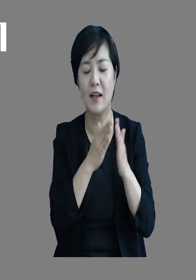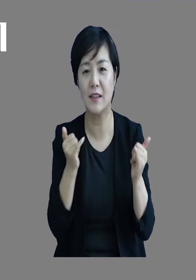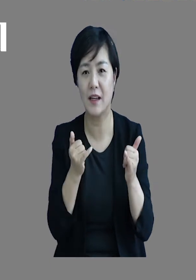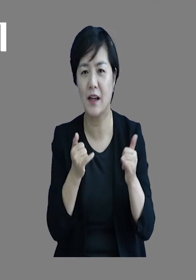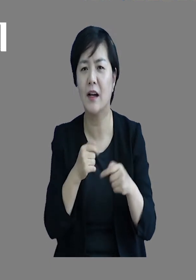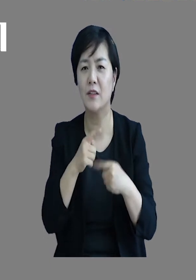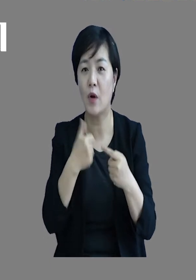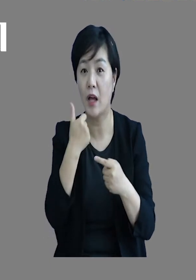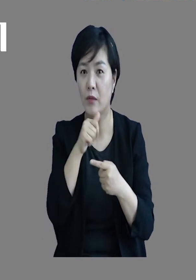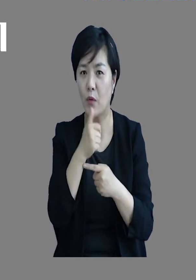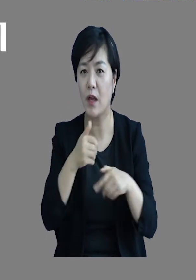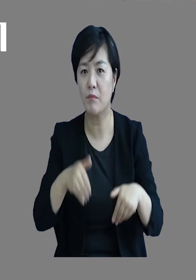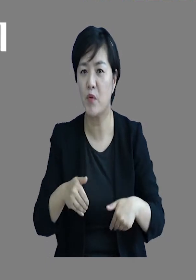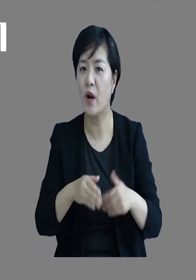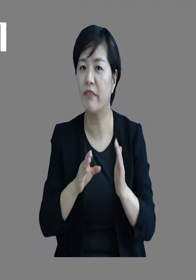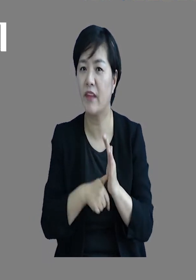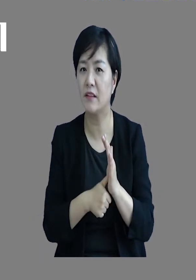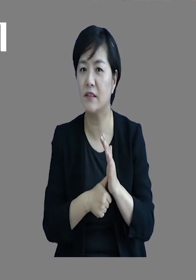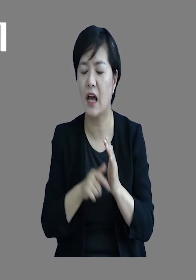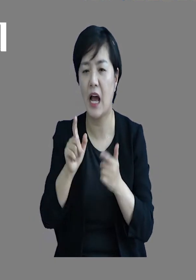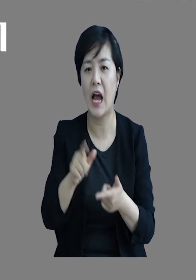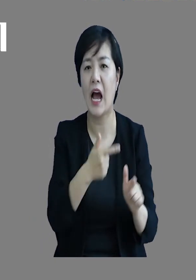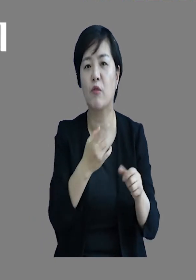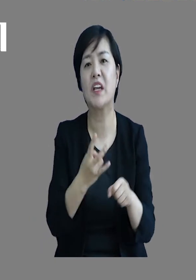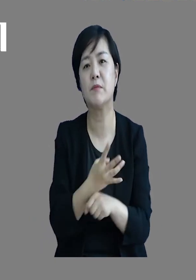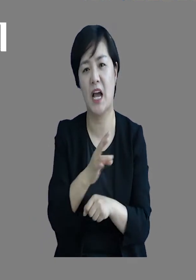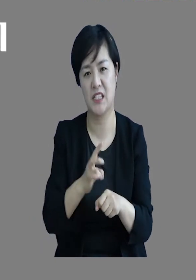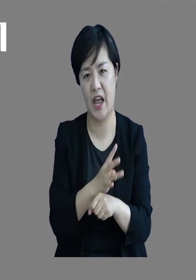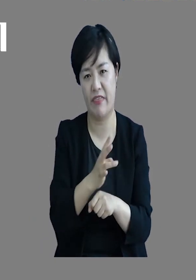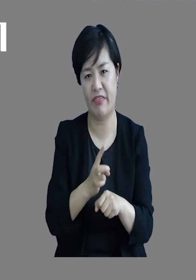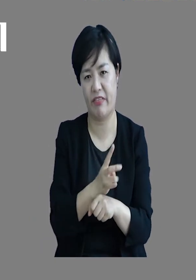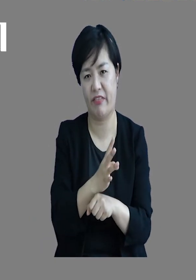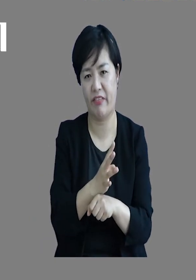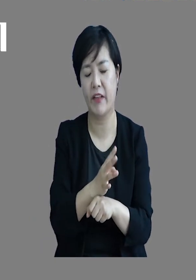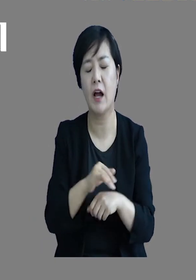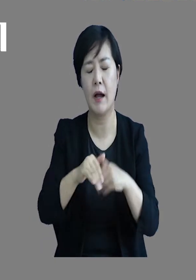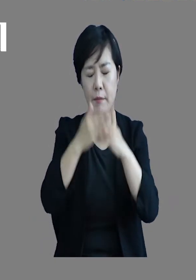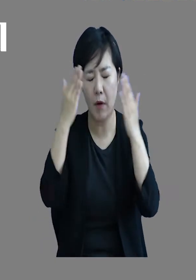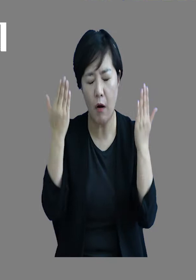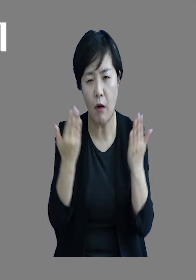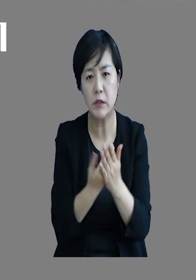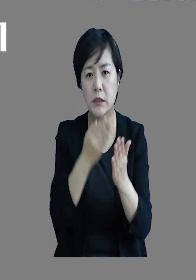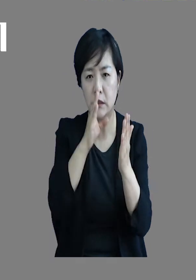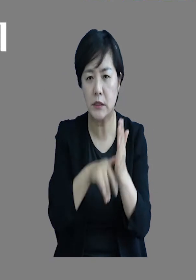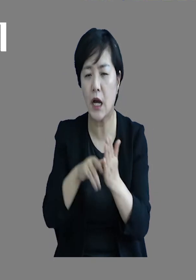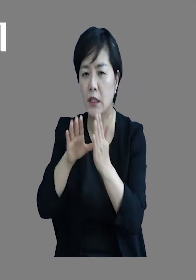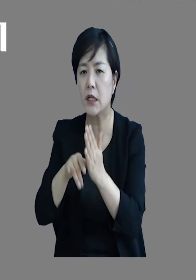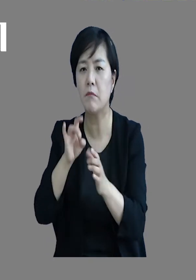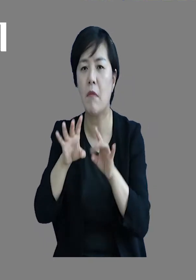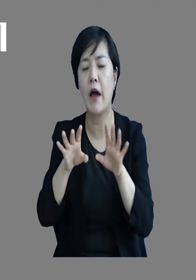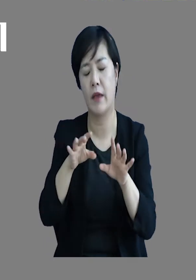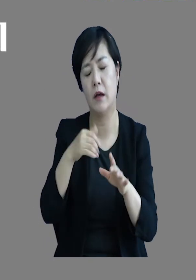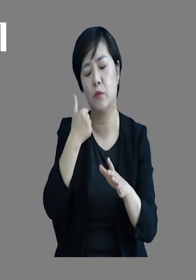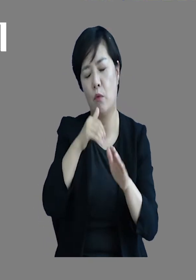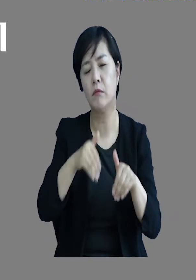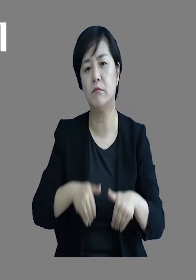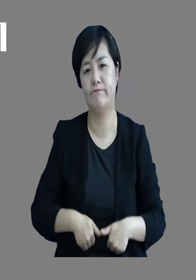농인들에게 수어 통역이 필요한 시간은 하루 24시간. 모든 순간에 통역이